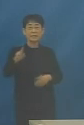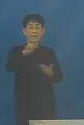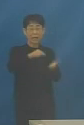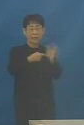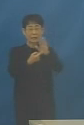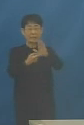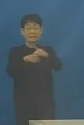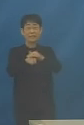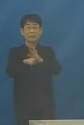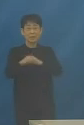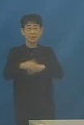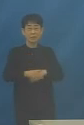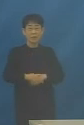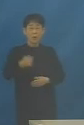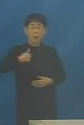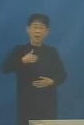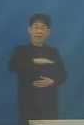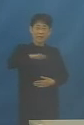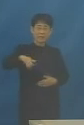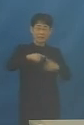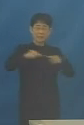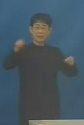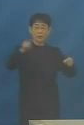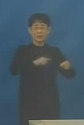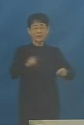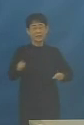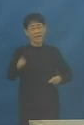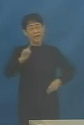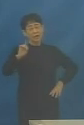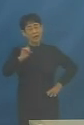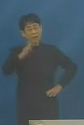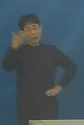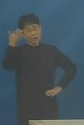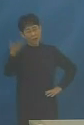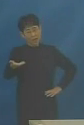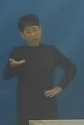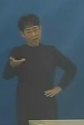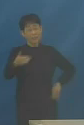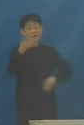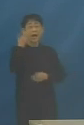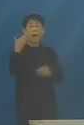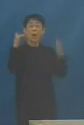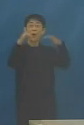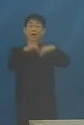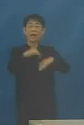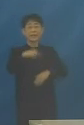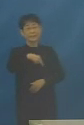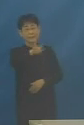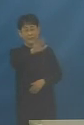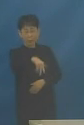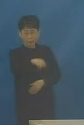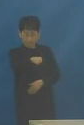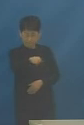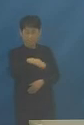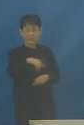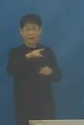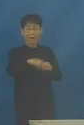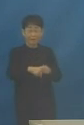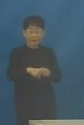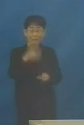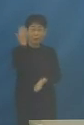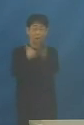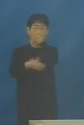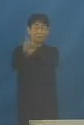だろうかなそういうものを考えるときにちょっと青谷に行って診てもねまあそうするとなんか昔懐かしい